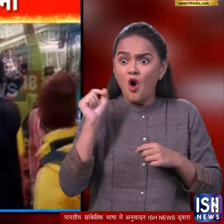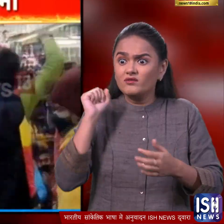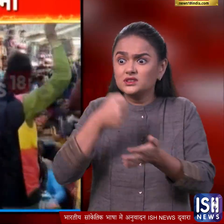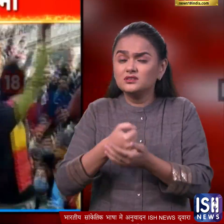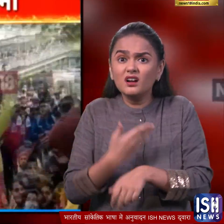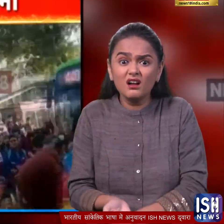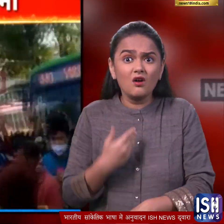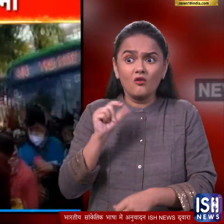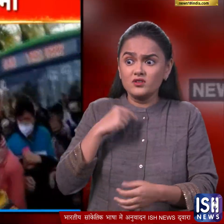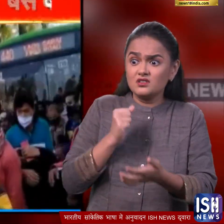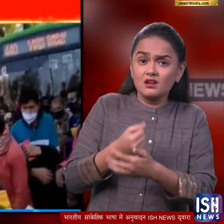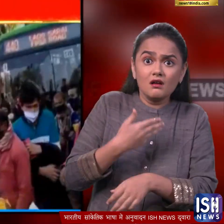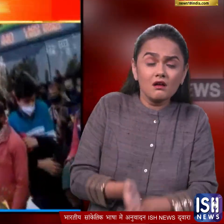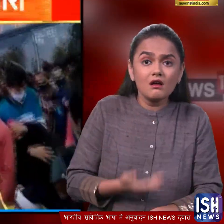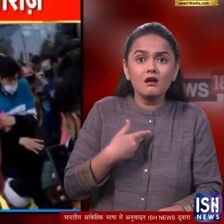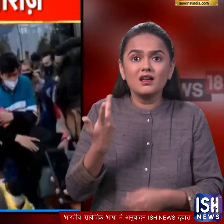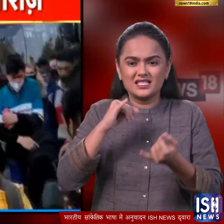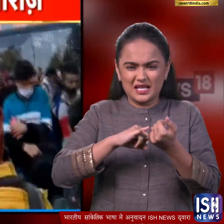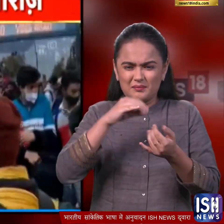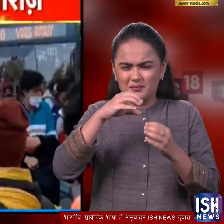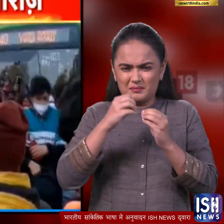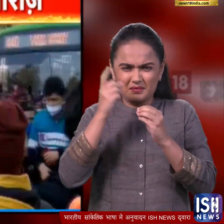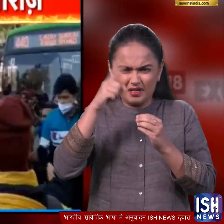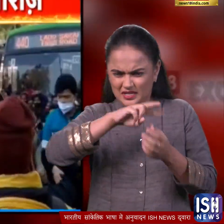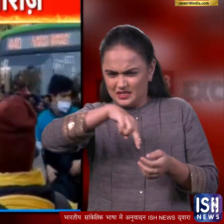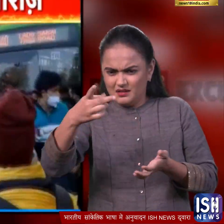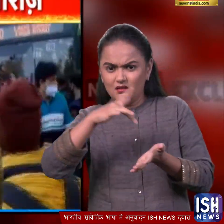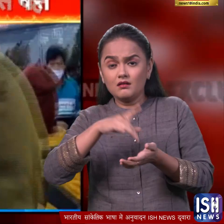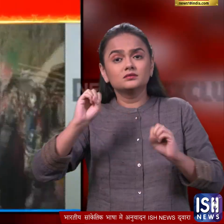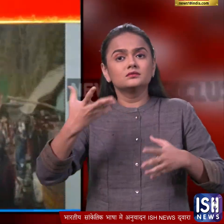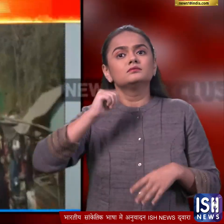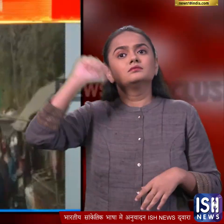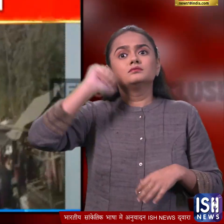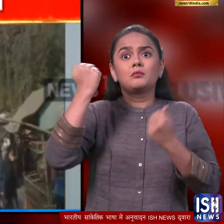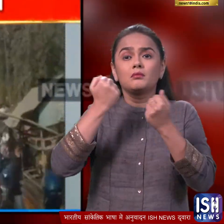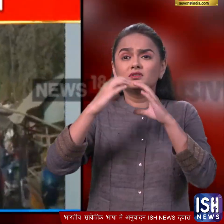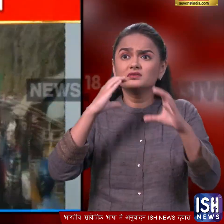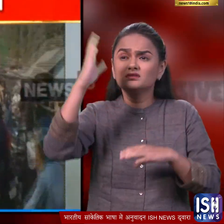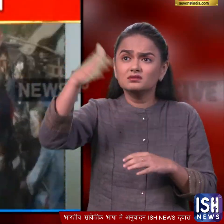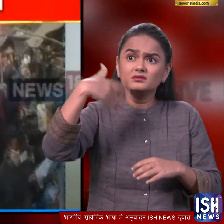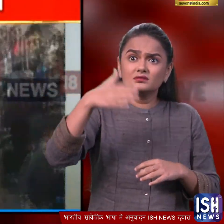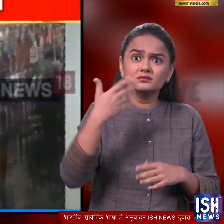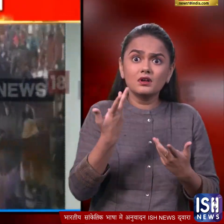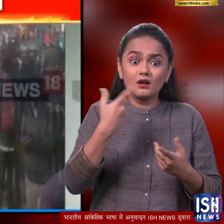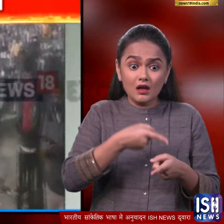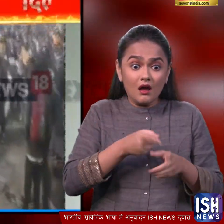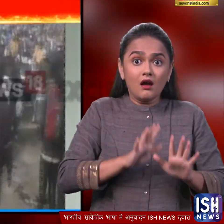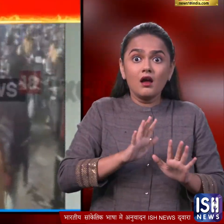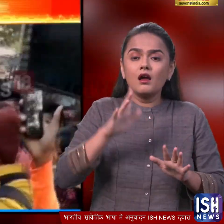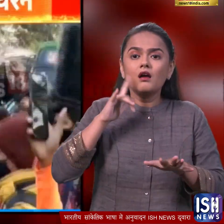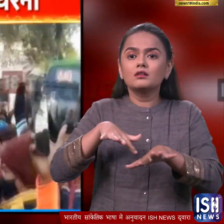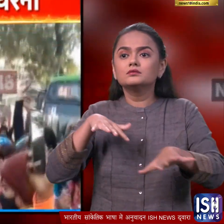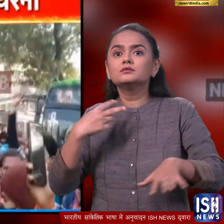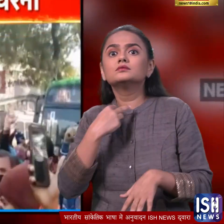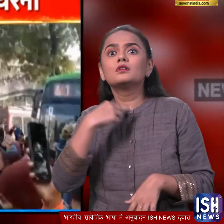रही देरी से गुस्साए लोगों ने संगम विहार बस स्टैंड के पास सड़क पर ही धरना दे दिया। बसों का इंतजार करने वालों के धरने से सड़क पर जाम